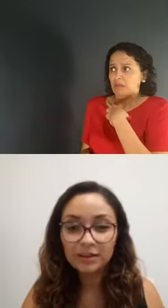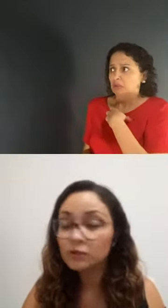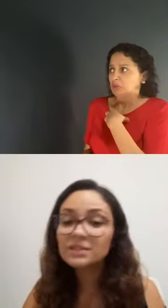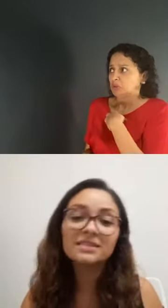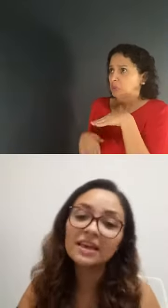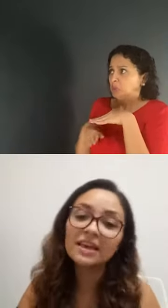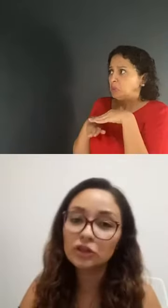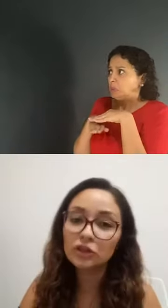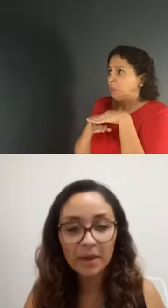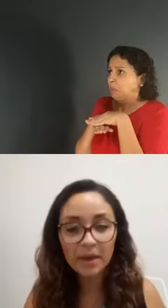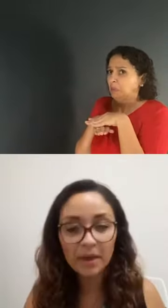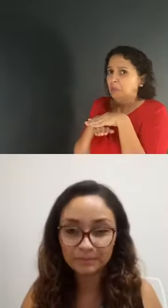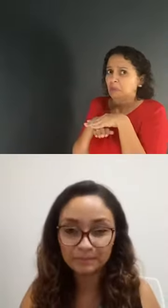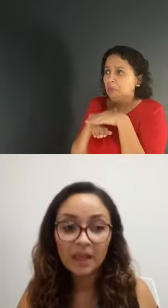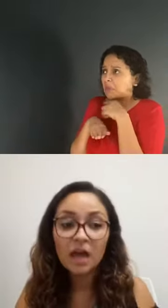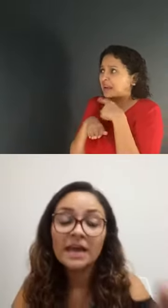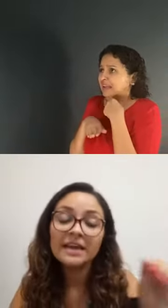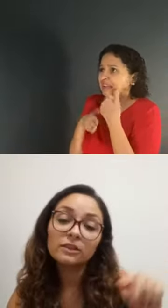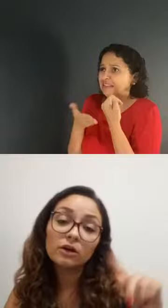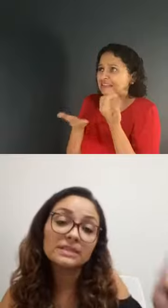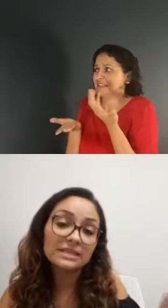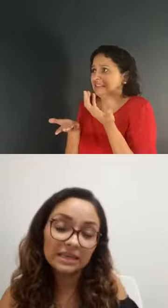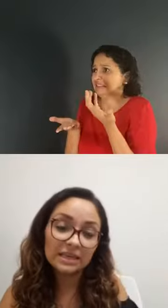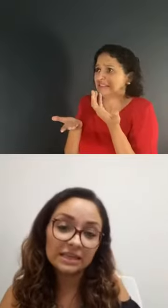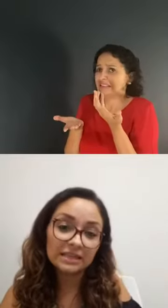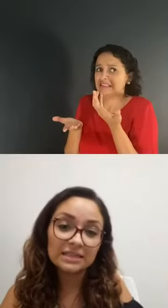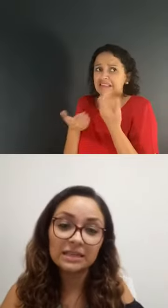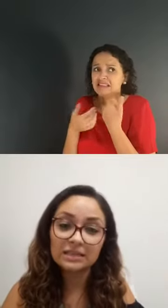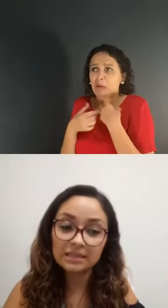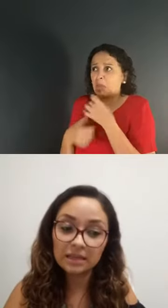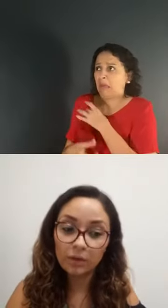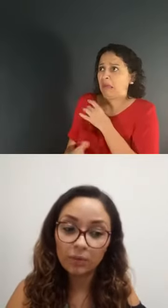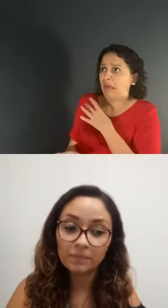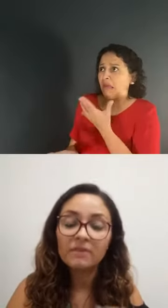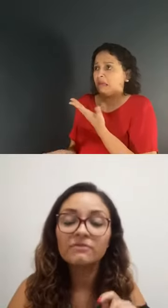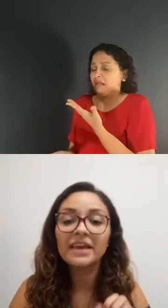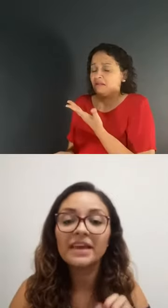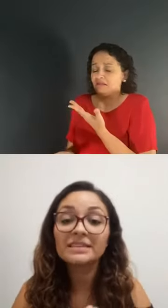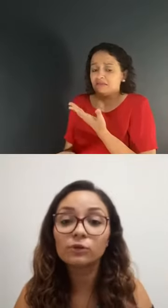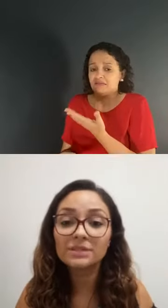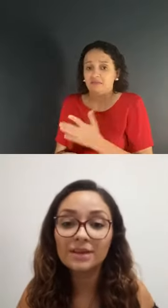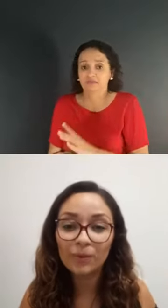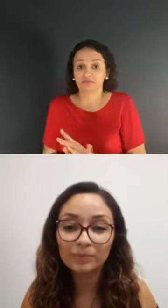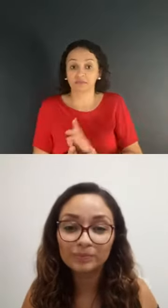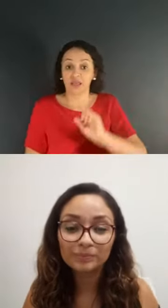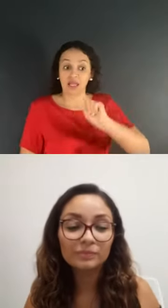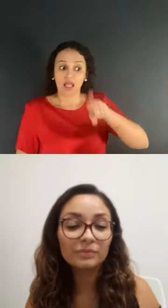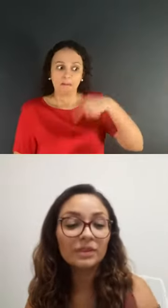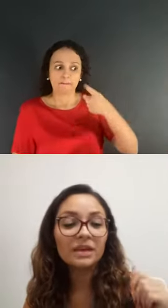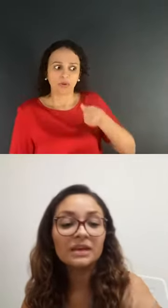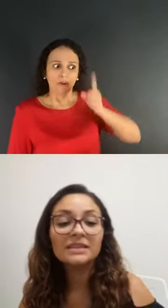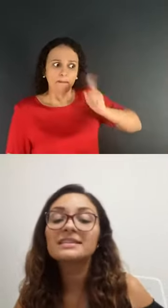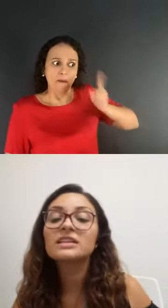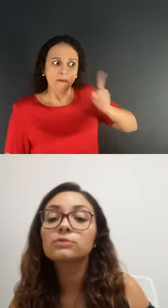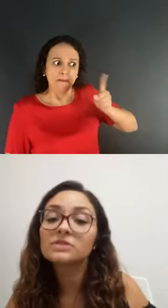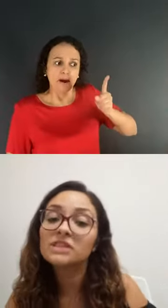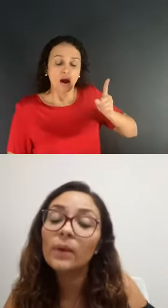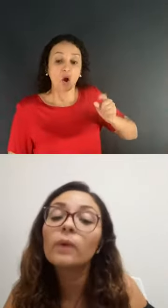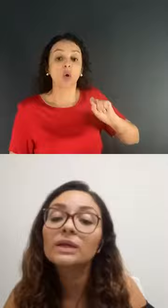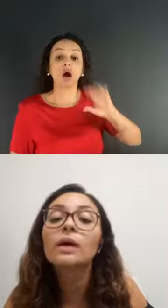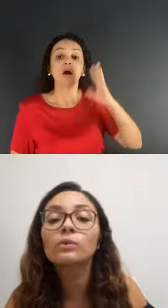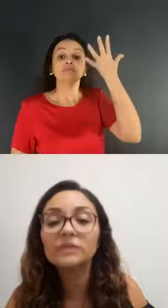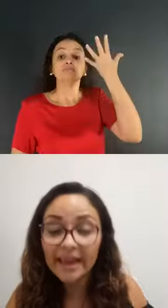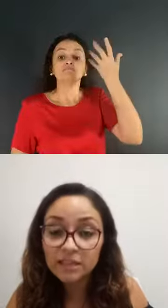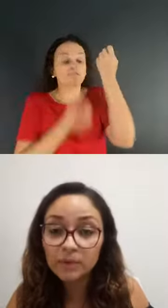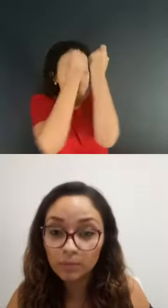ovos, não se sente bem. Logo em seguida dessa tensão, vem a explosão. Nessa explosão